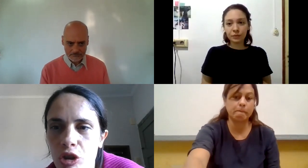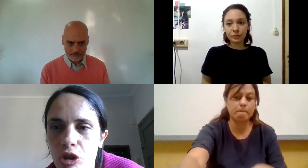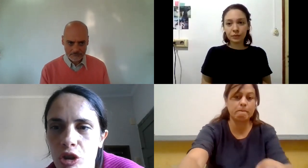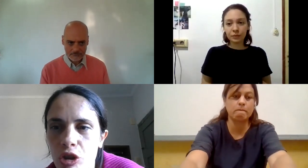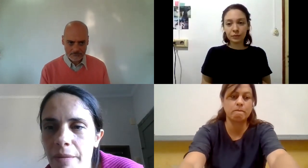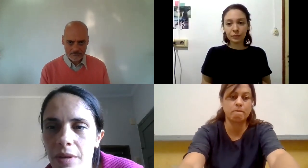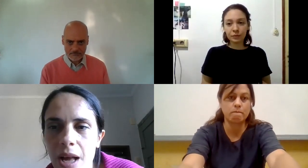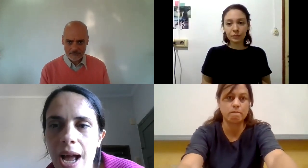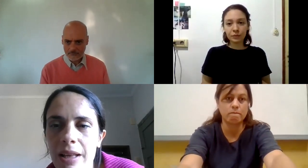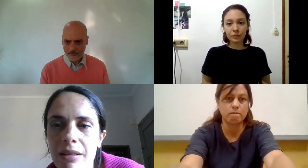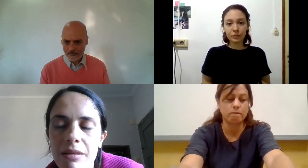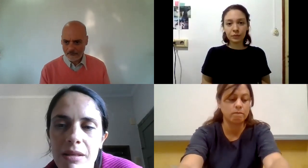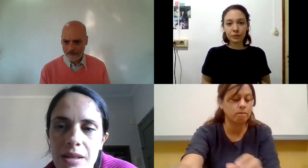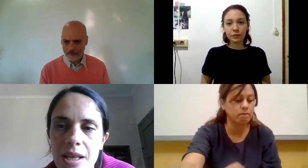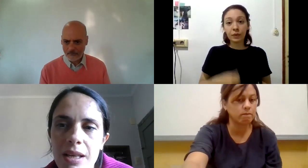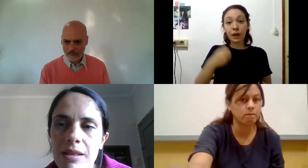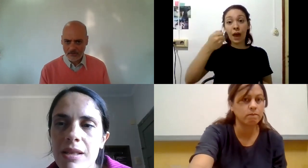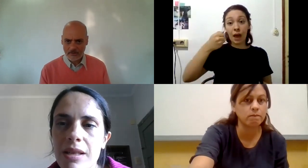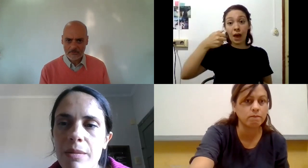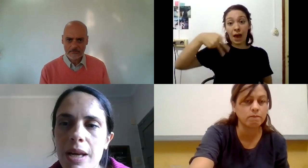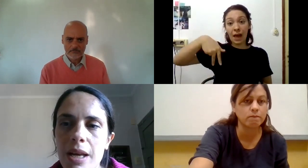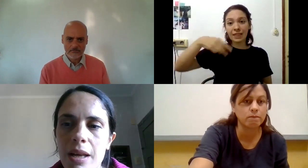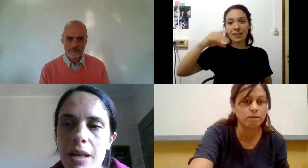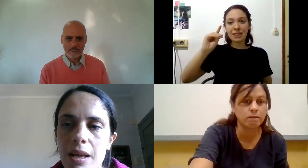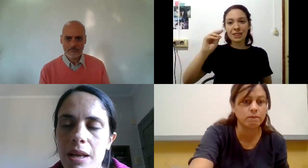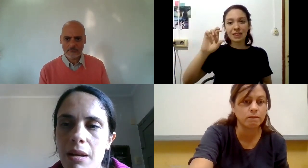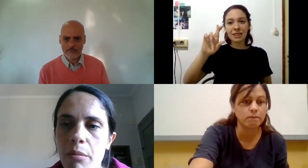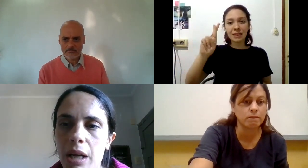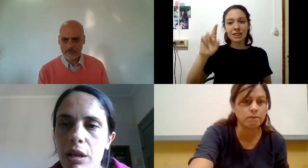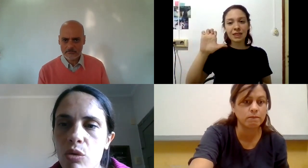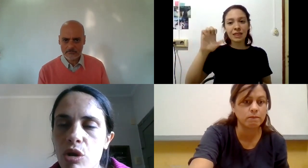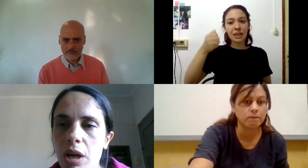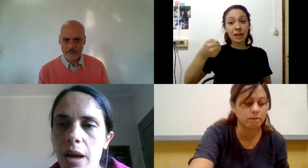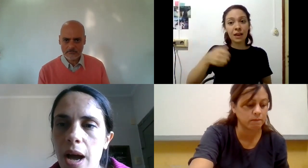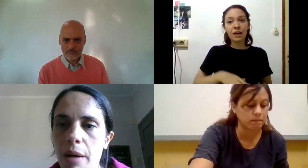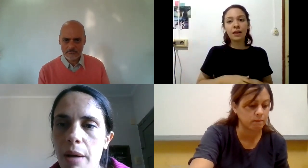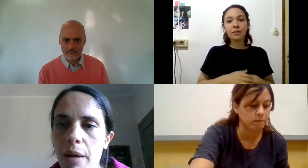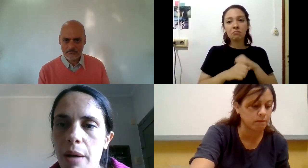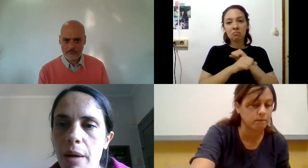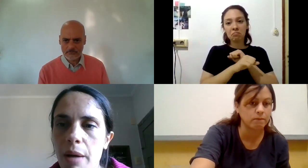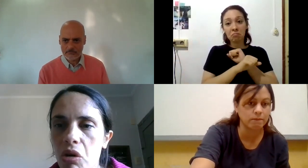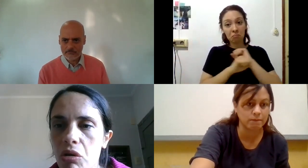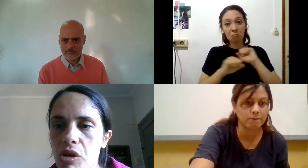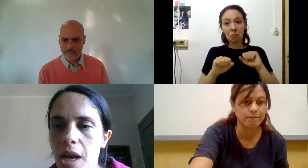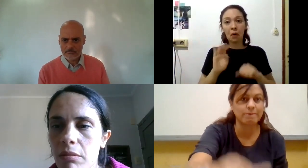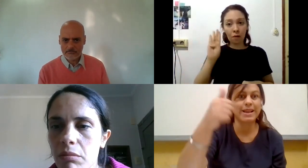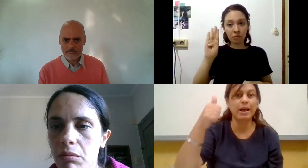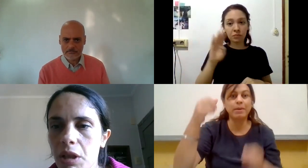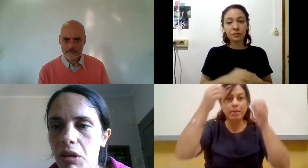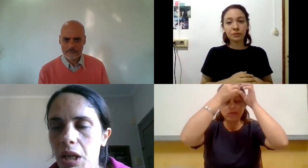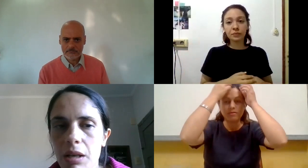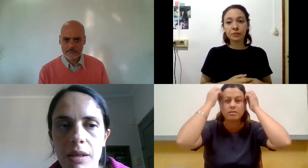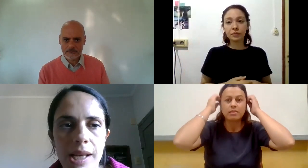con Andrea, si sirve para la traducción que habla la cámara o no, no